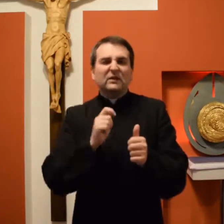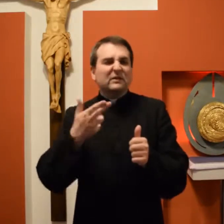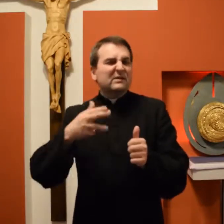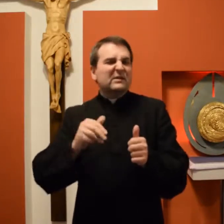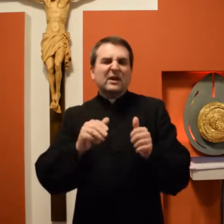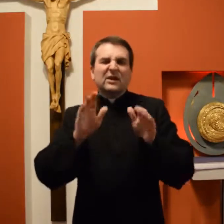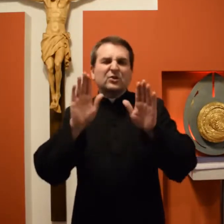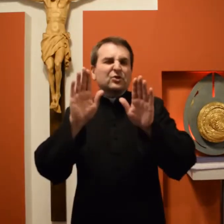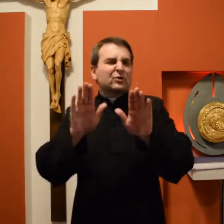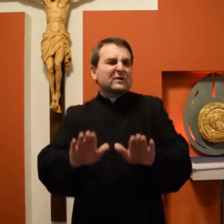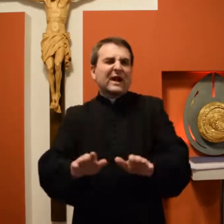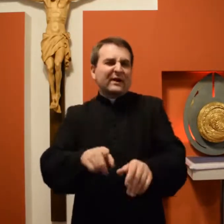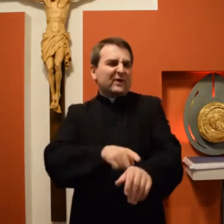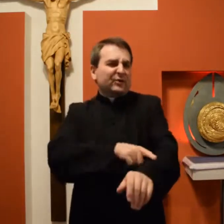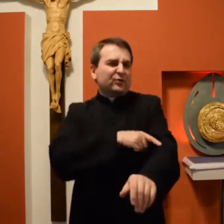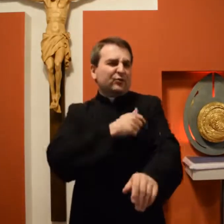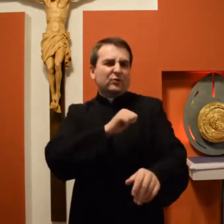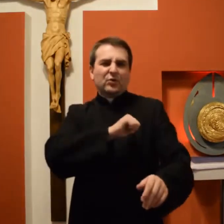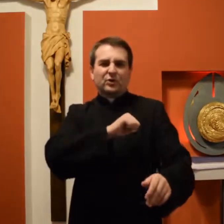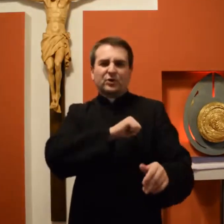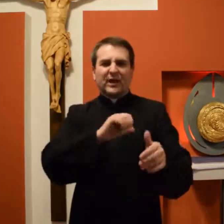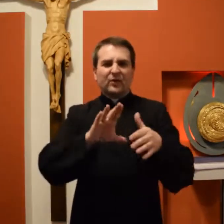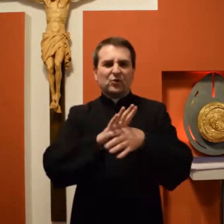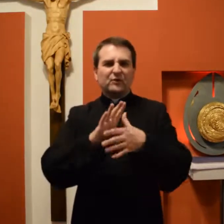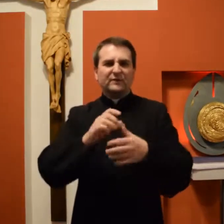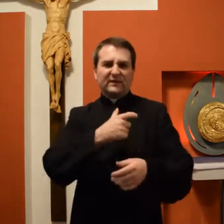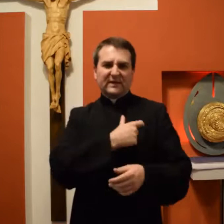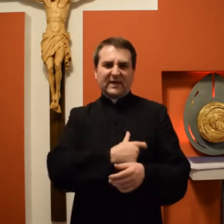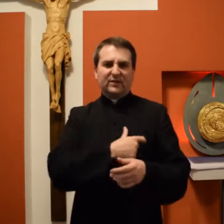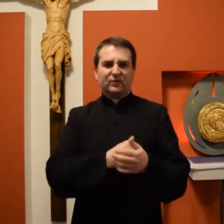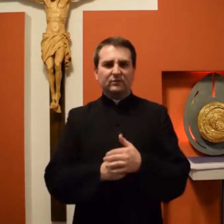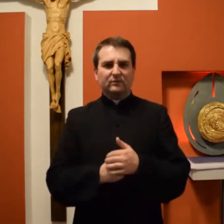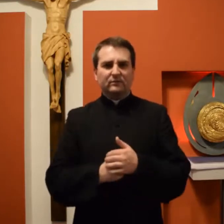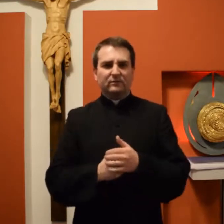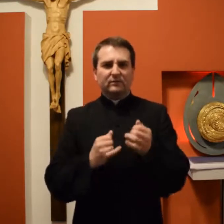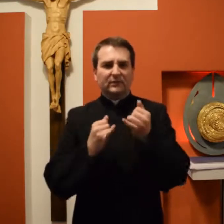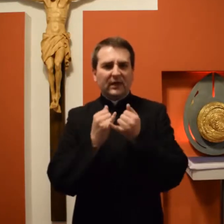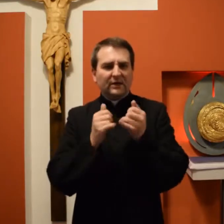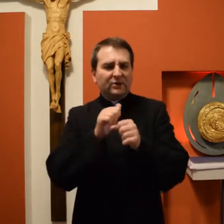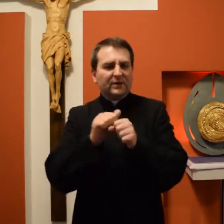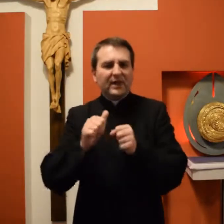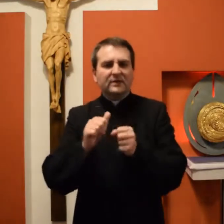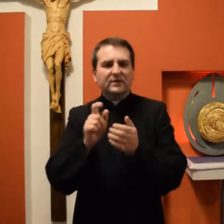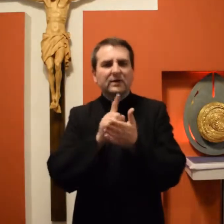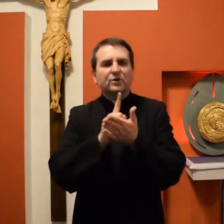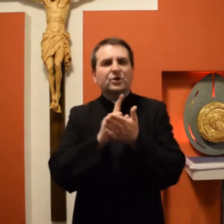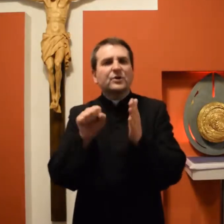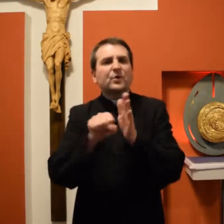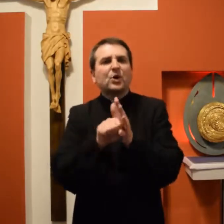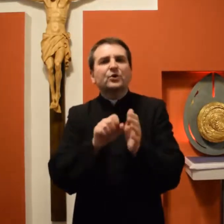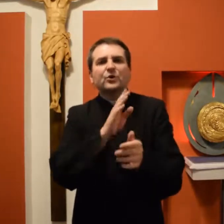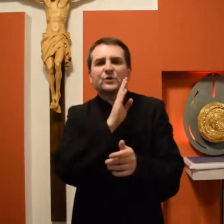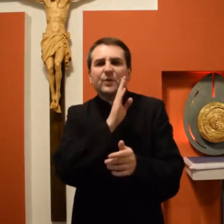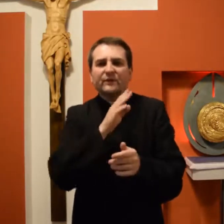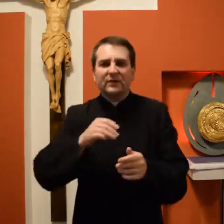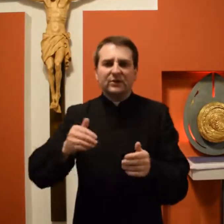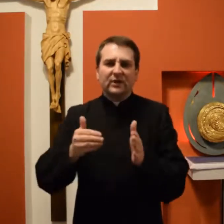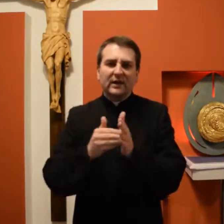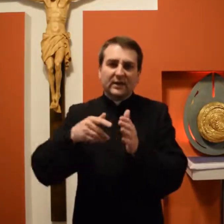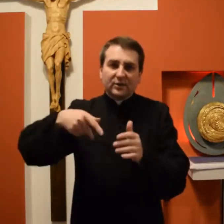nigdy nie zostawiać długo grzechu w sercu. Jeśli jest, szybko do spowiedzi